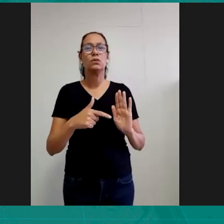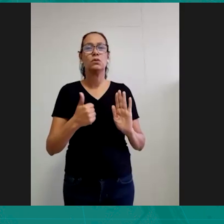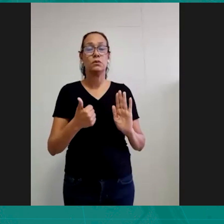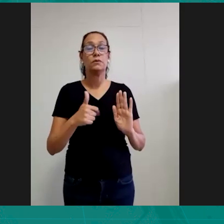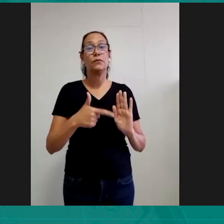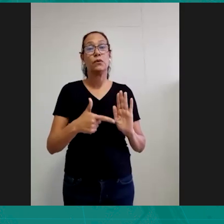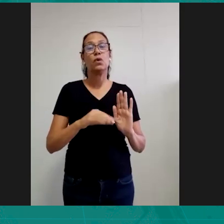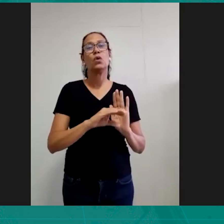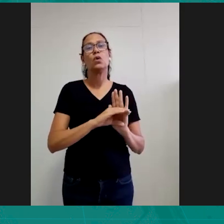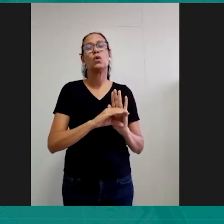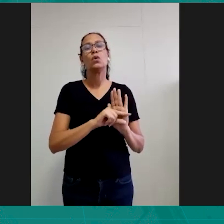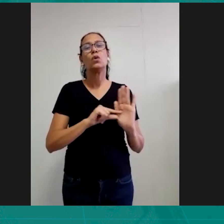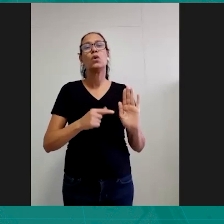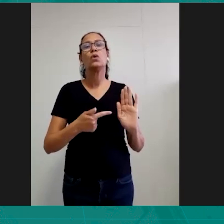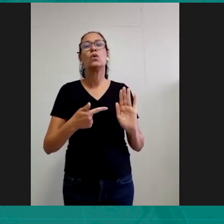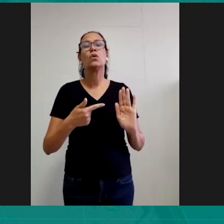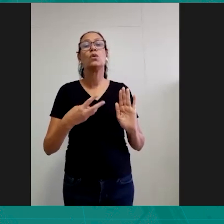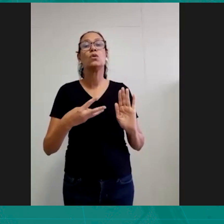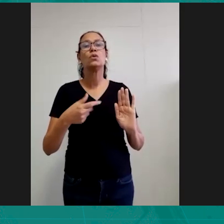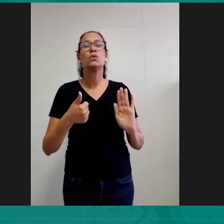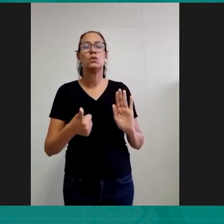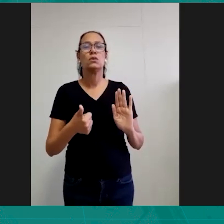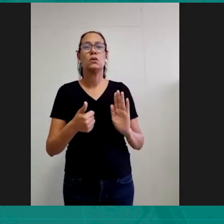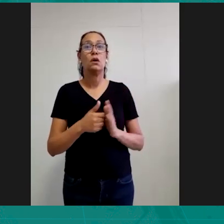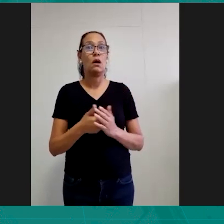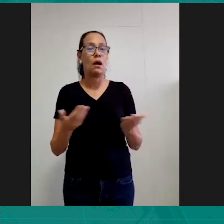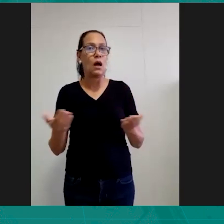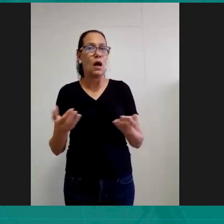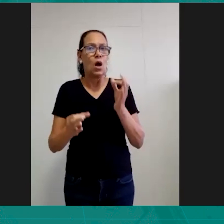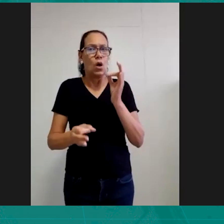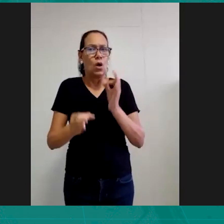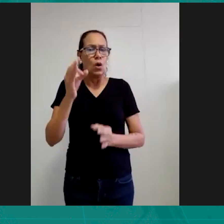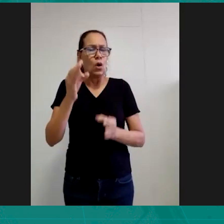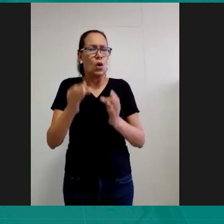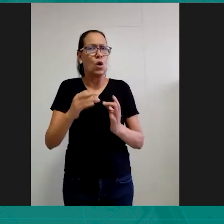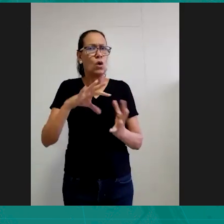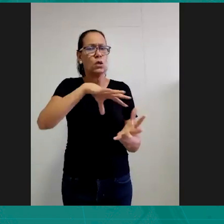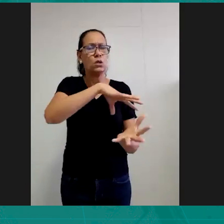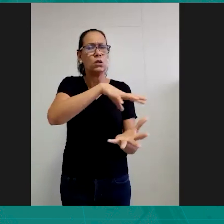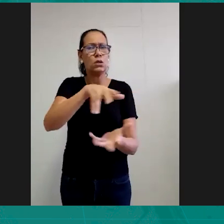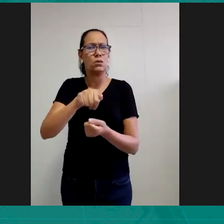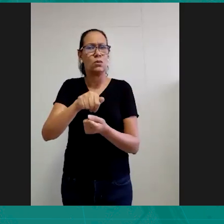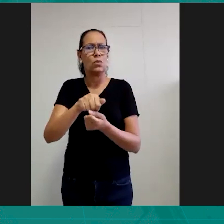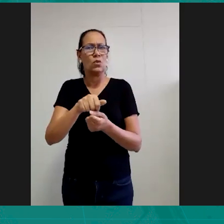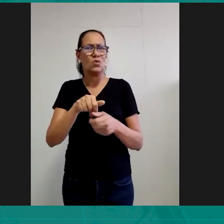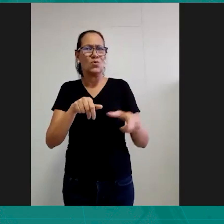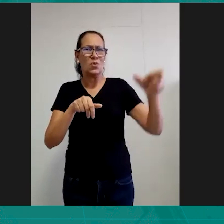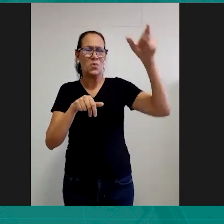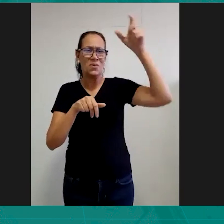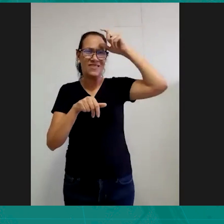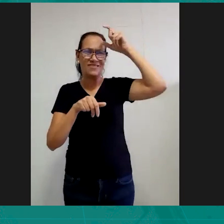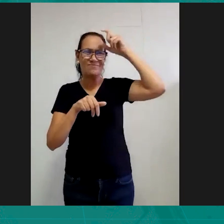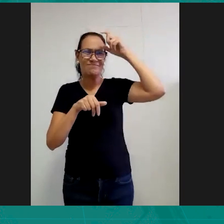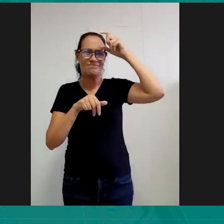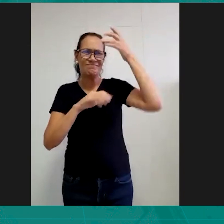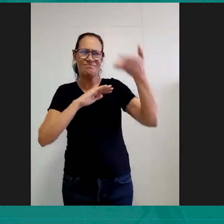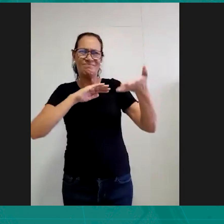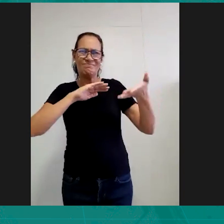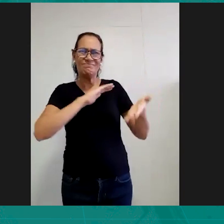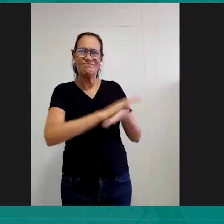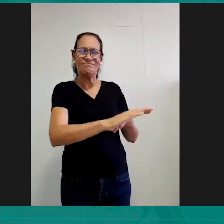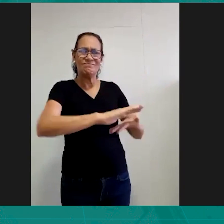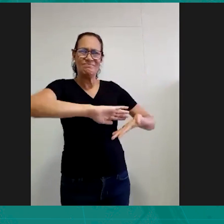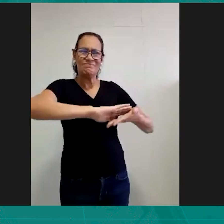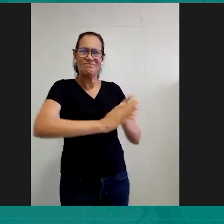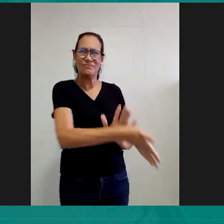Chegou o momento de ser julgado este mundo e agora o seu príncipe será expulso. Então, o príncipe,